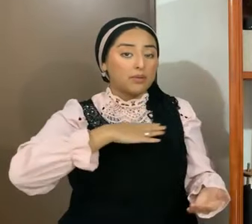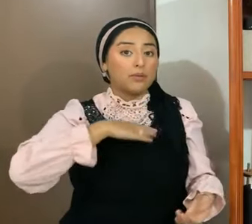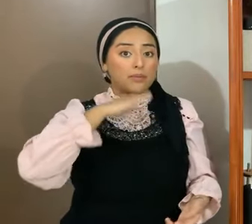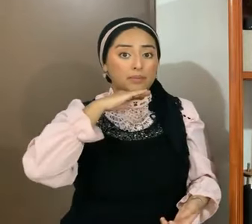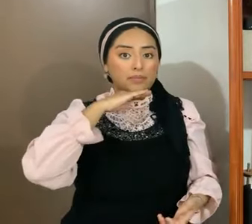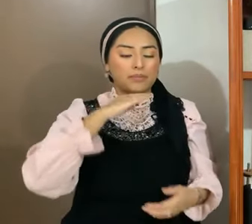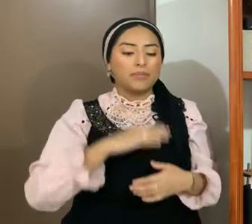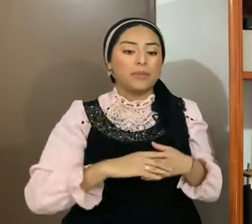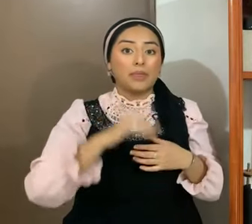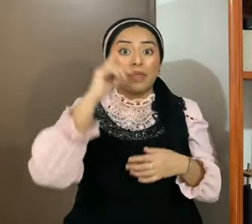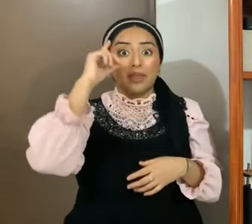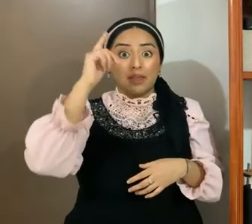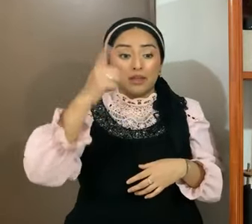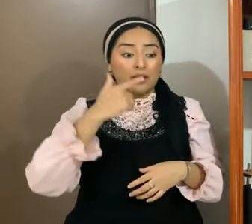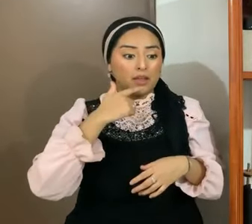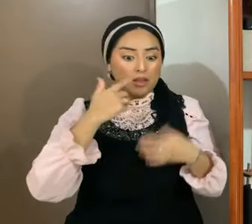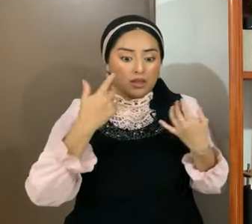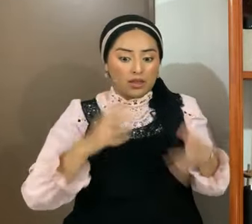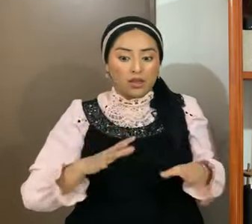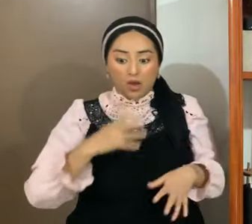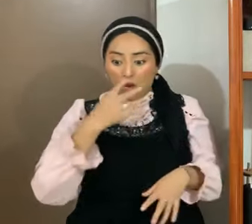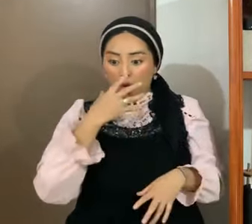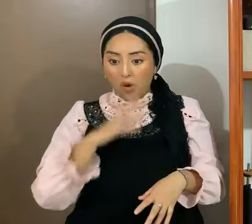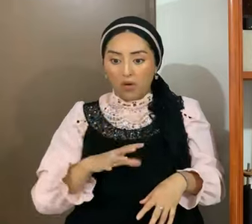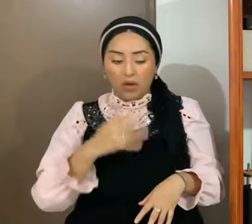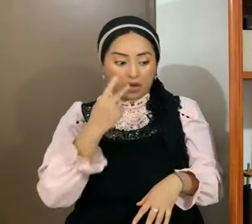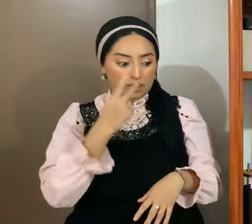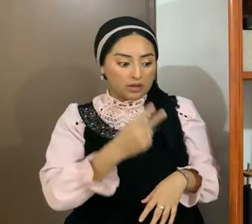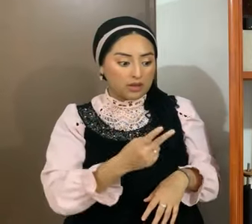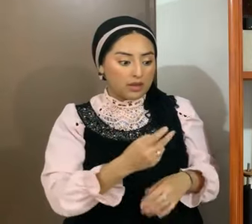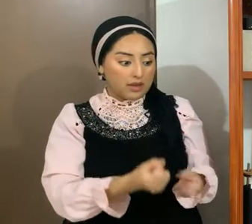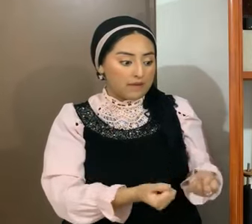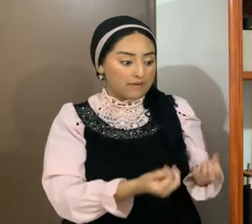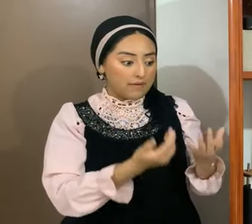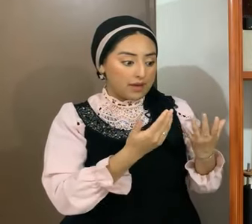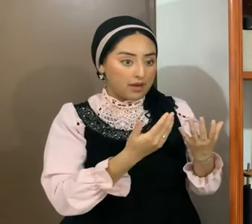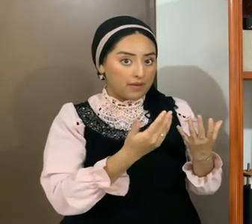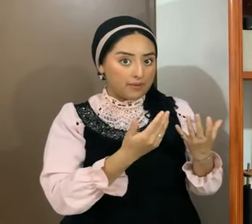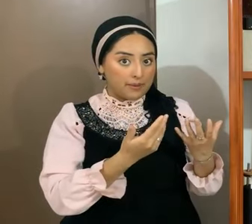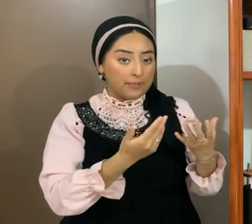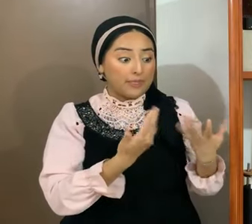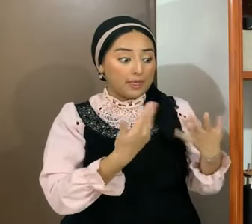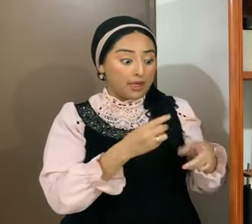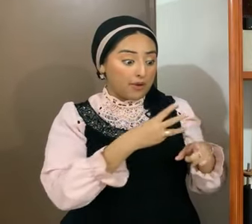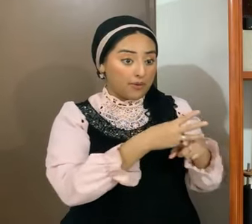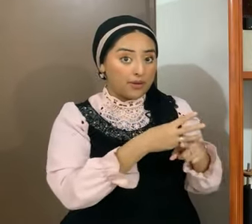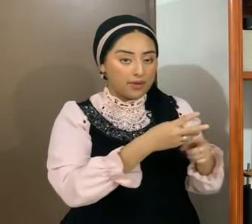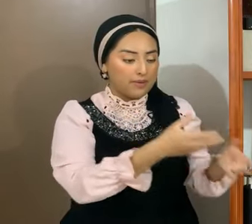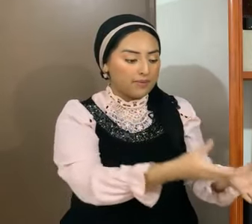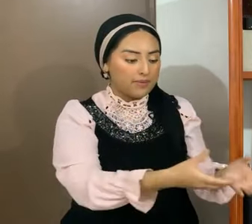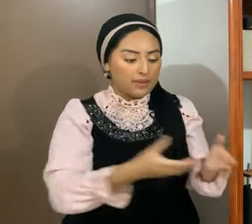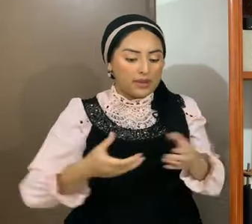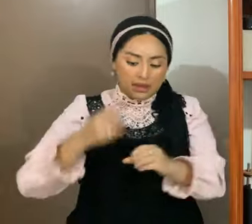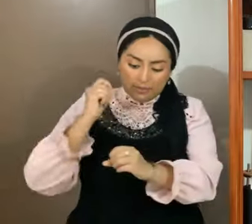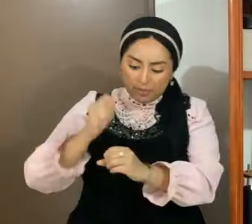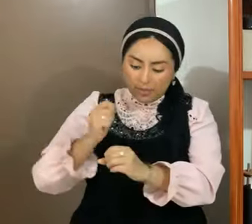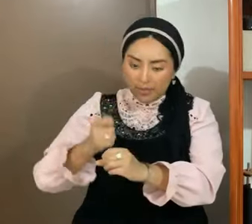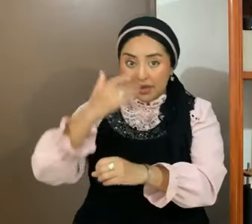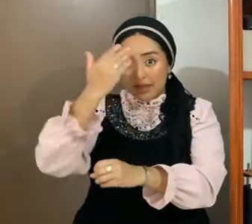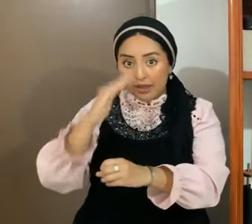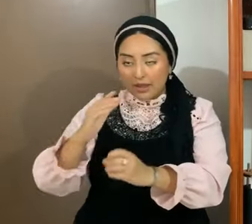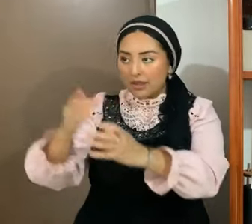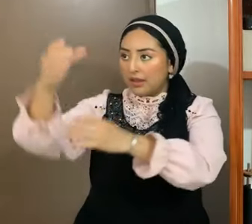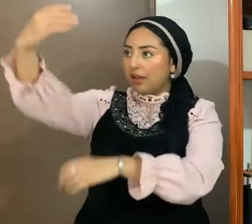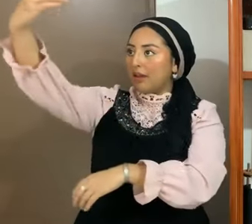se calienta y dice, oh, me he calentado, he visto el fuego. Y hace del sobrante un dios, un ídolo suyo, y se postra delante de él, y